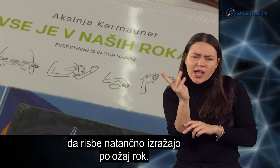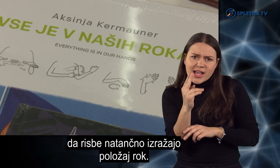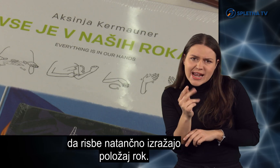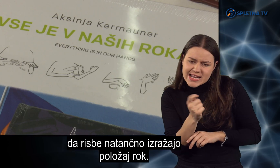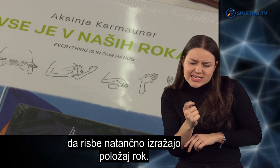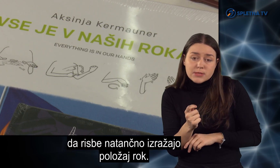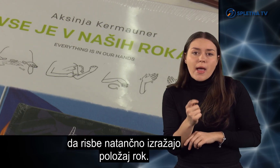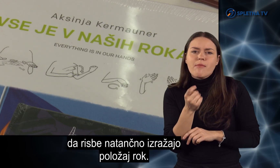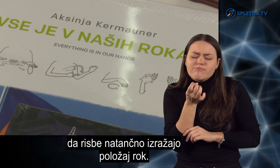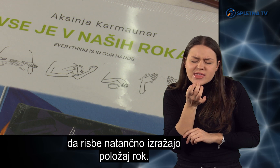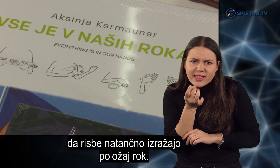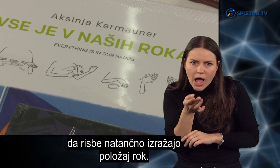rok.